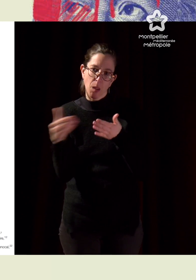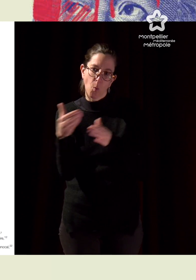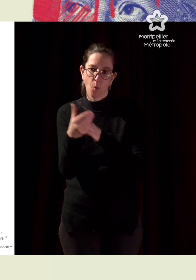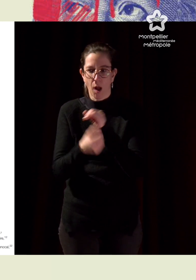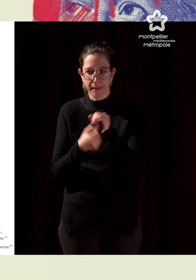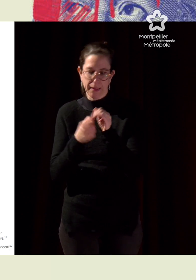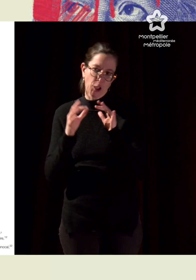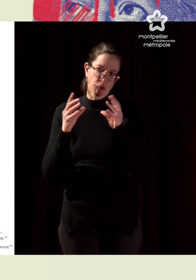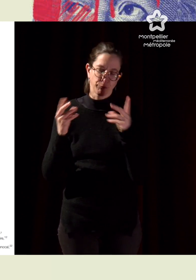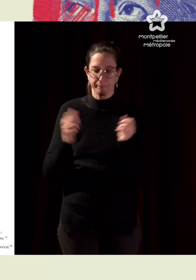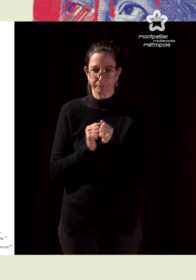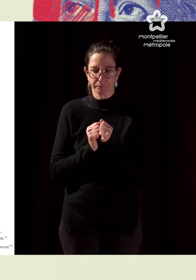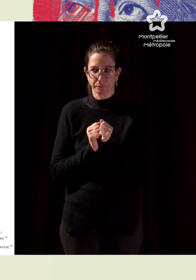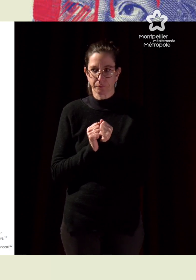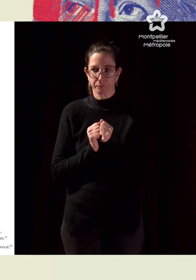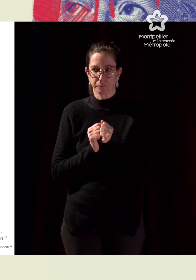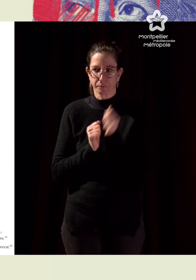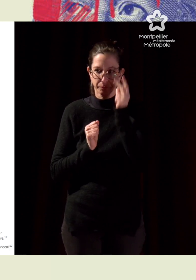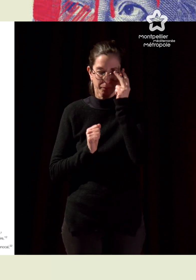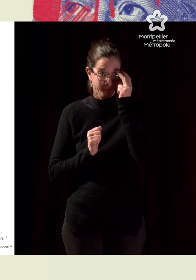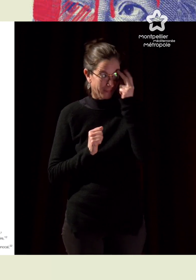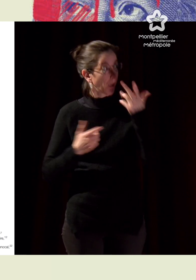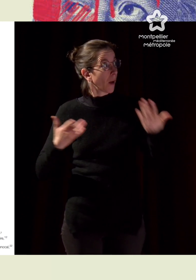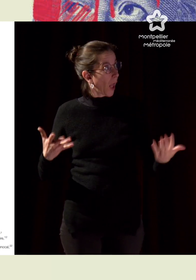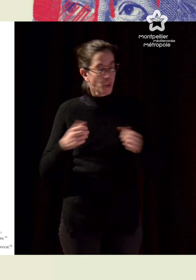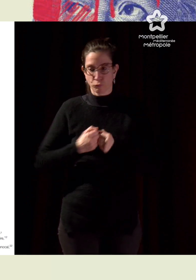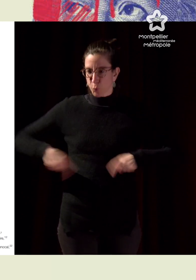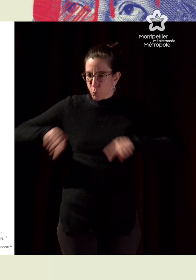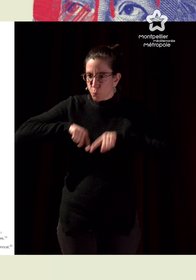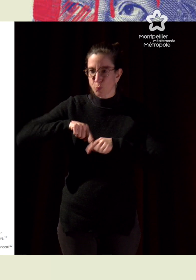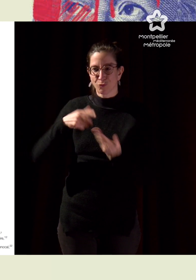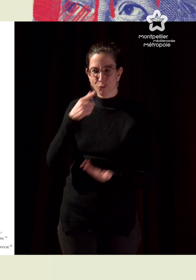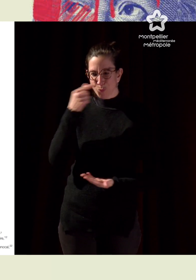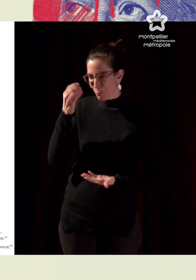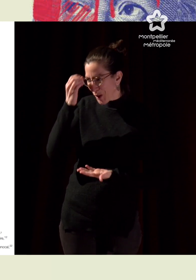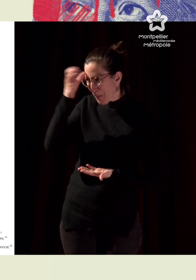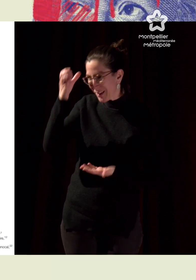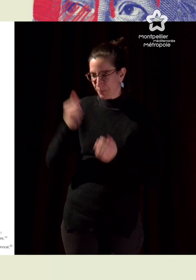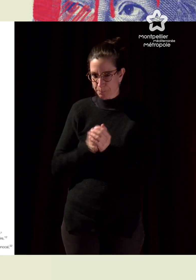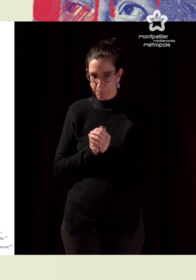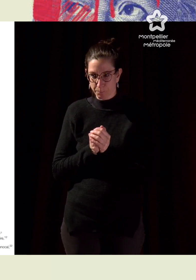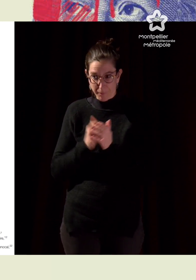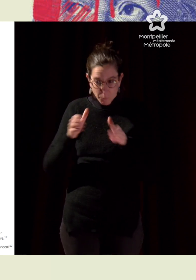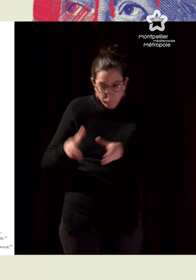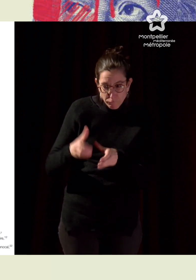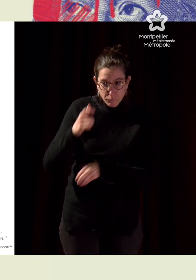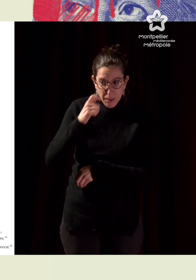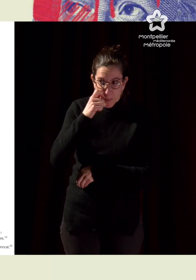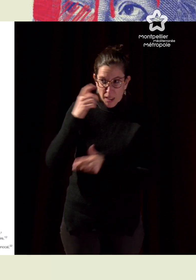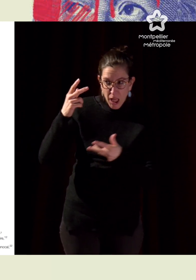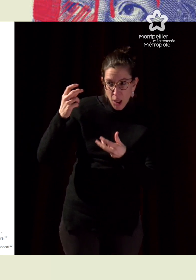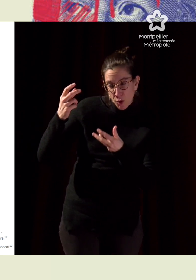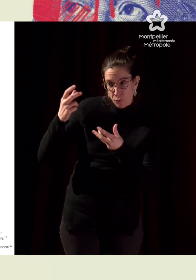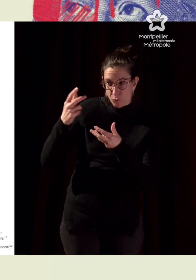parler surtout, c'est de notre espèce, à savoir nous sapiens. Nous sapiens, on est une espèce qui émerge autour de 200